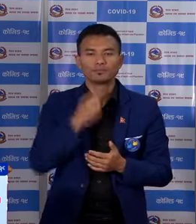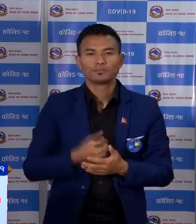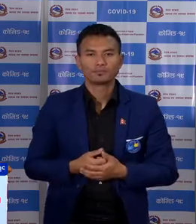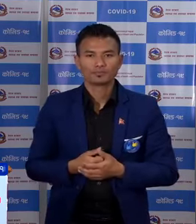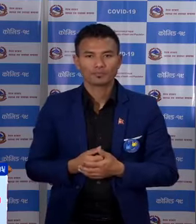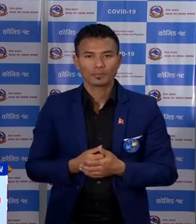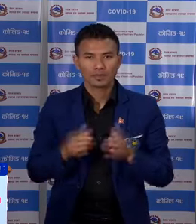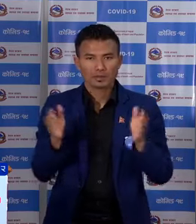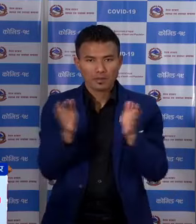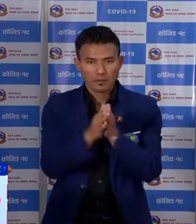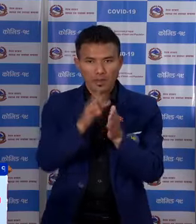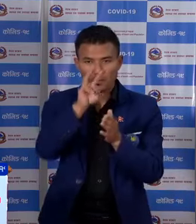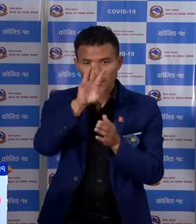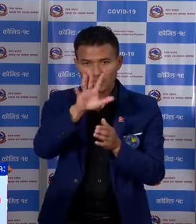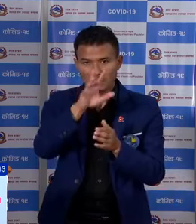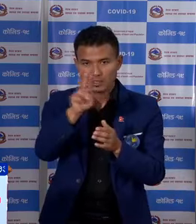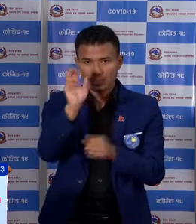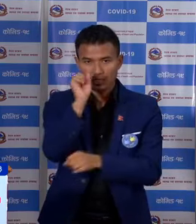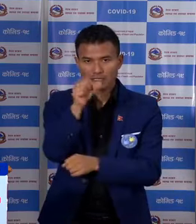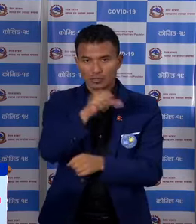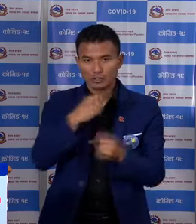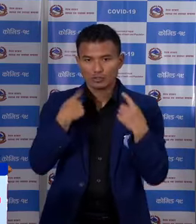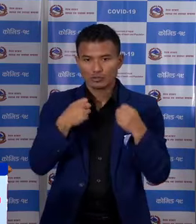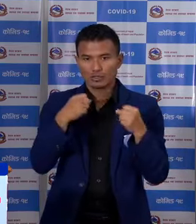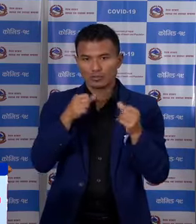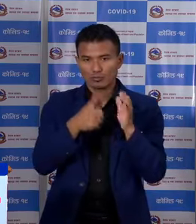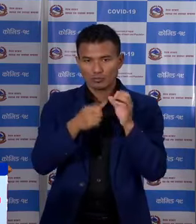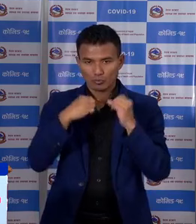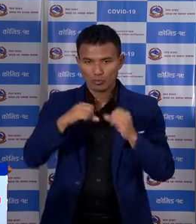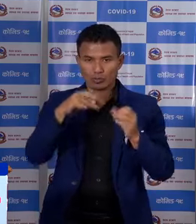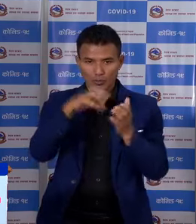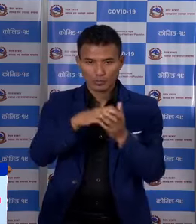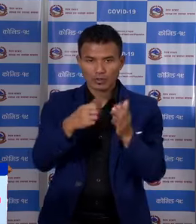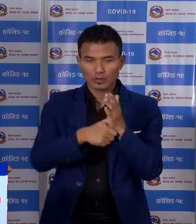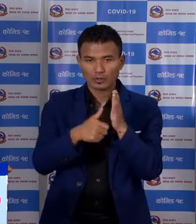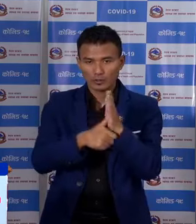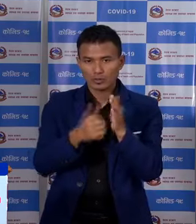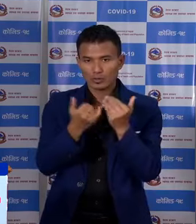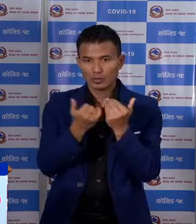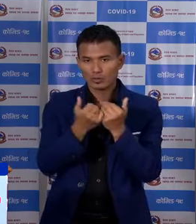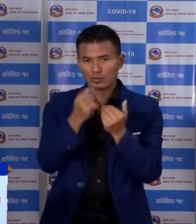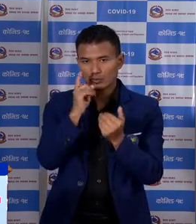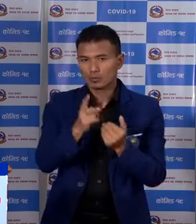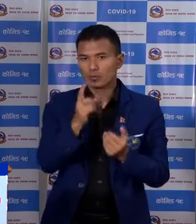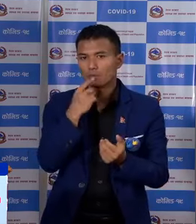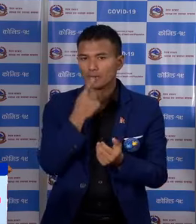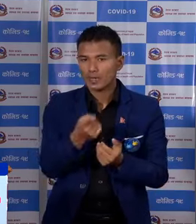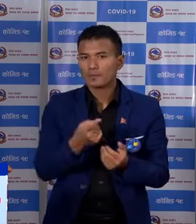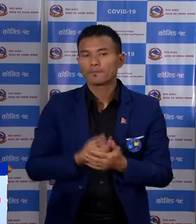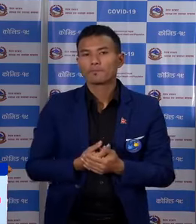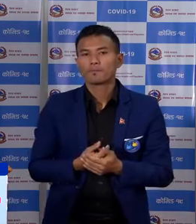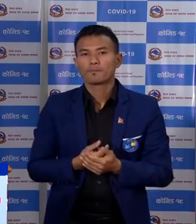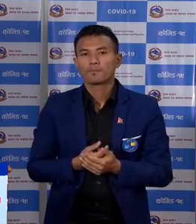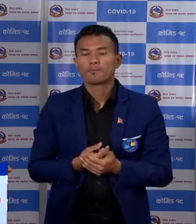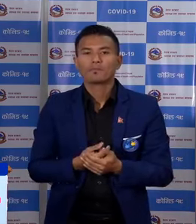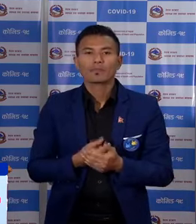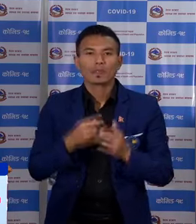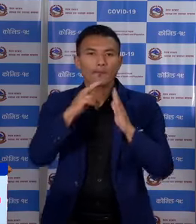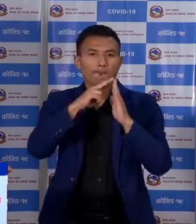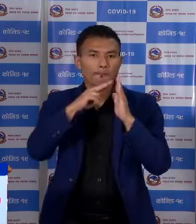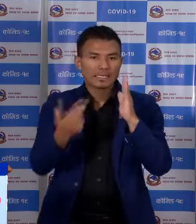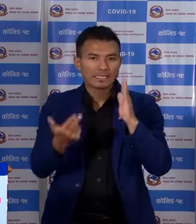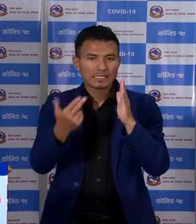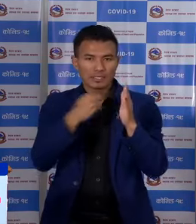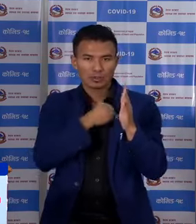यह री 35 जाना राष्टेजन स्वास्ते पर्योख्षालामा गरियेको पछिल्लो परिक्षेन मा पुजिटिव आउनुवएको छा वहां वहरी